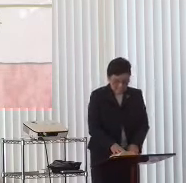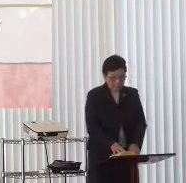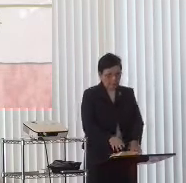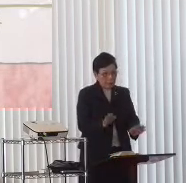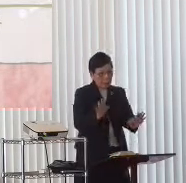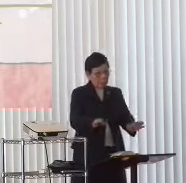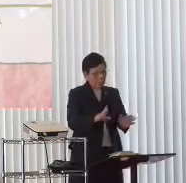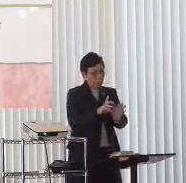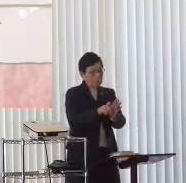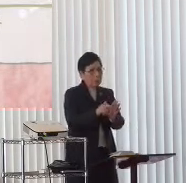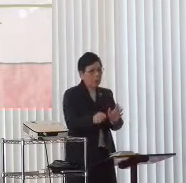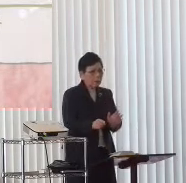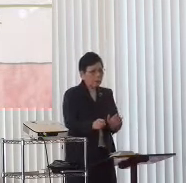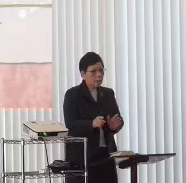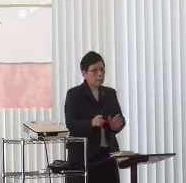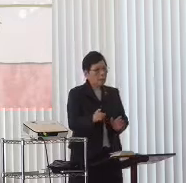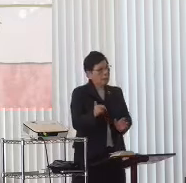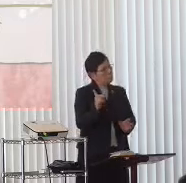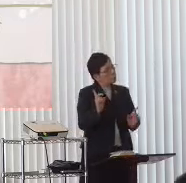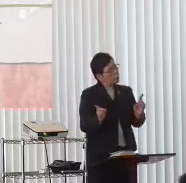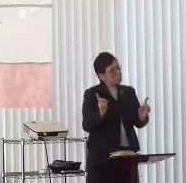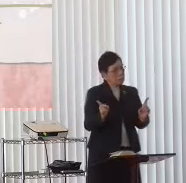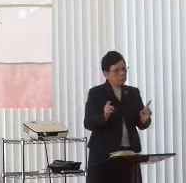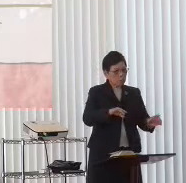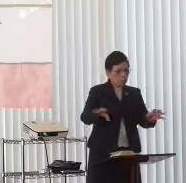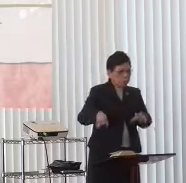現代はですね、とにかく忙しい、